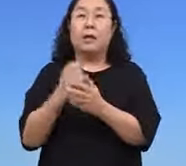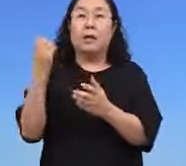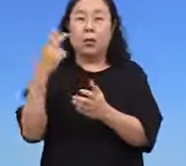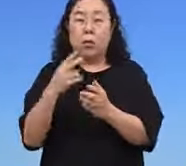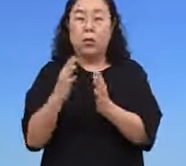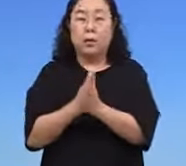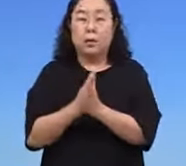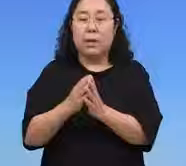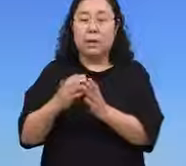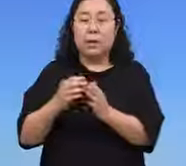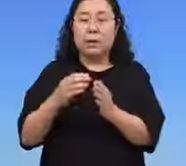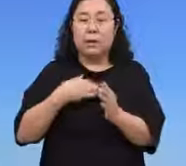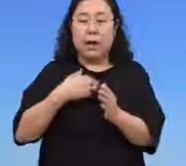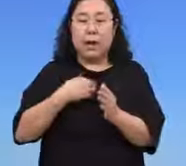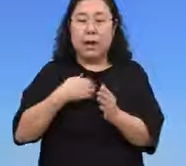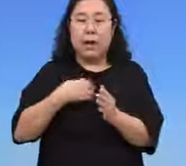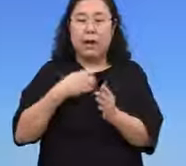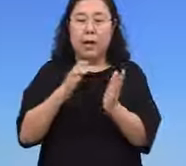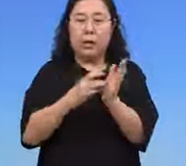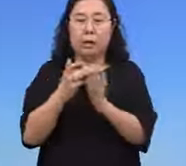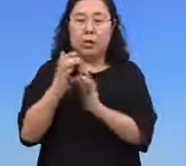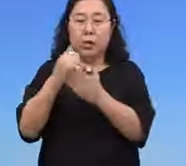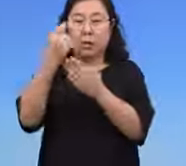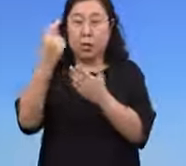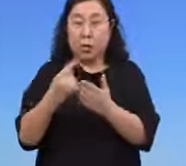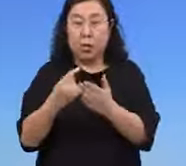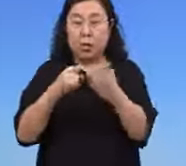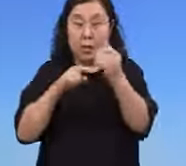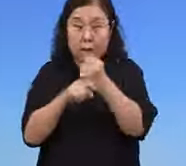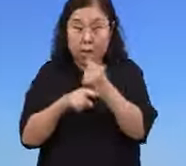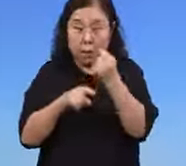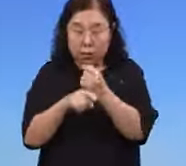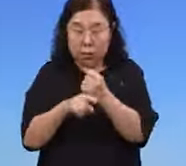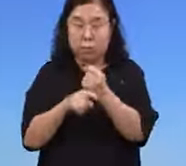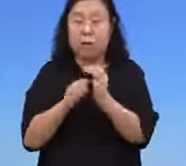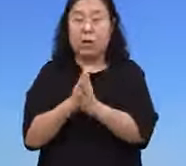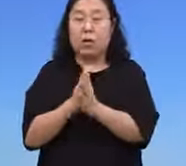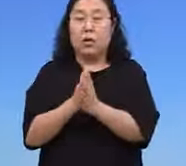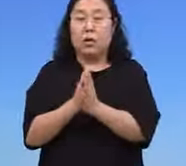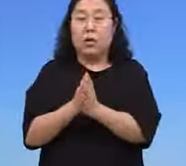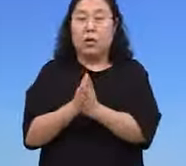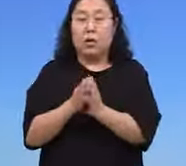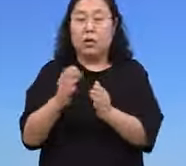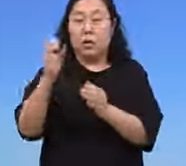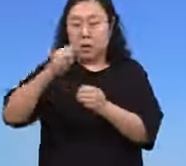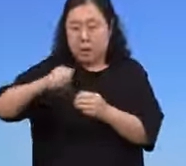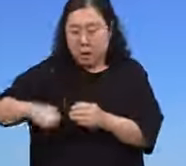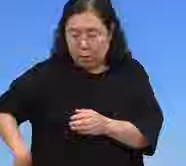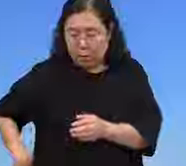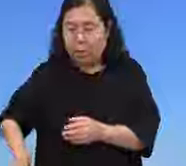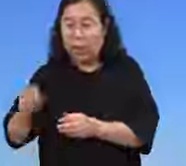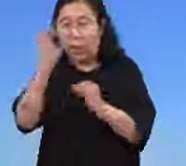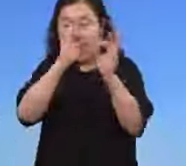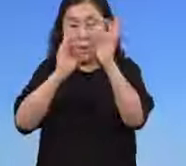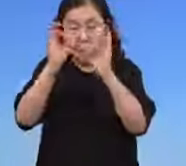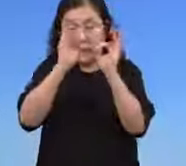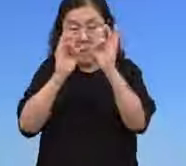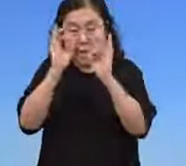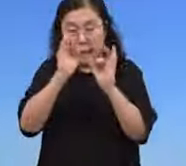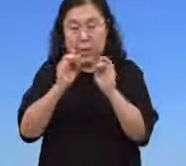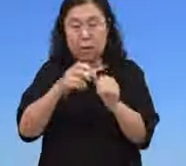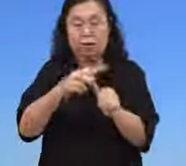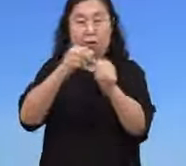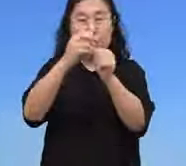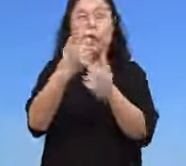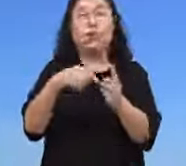온 것은 잃어버린 자를 찾아 구원하려 함이니라, 이런 말씀들을 그들이 듣고 있을 때에 비유를